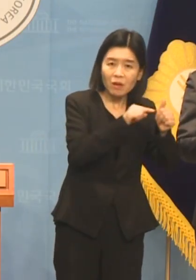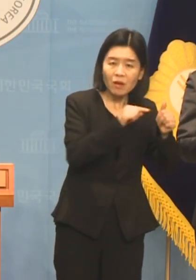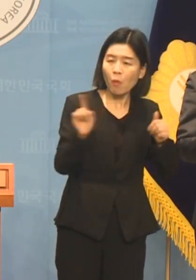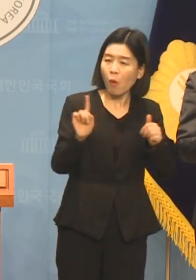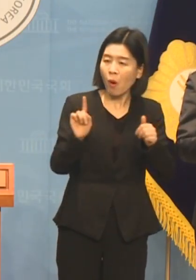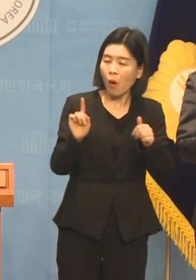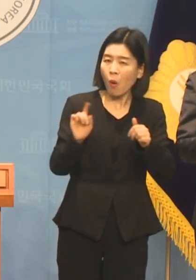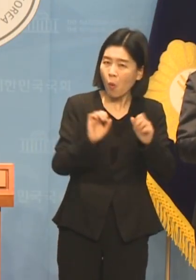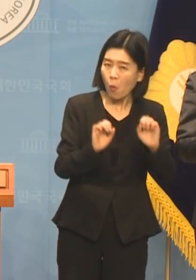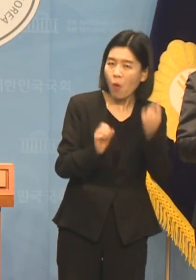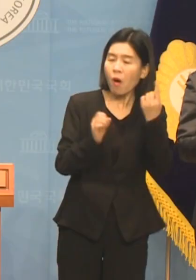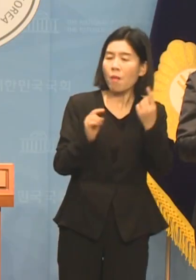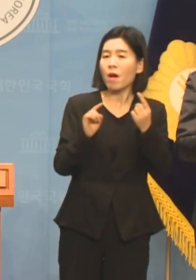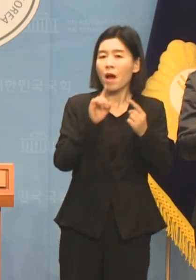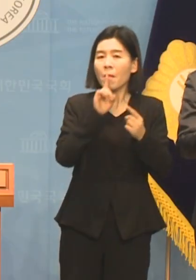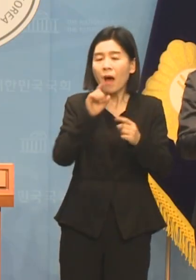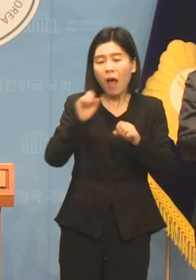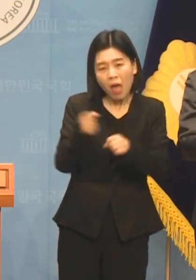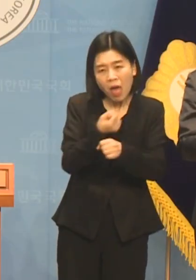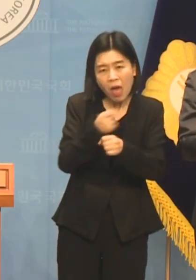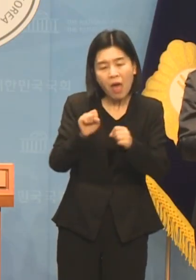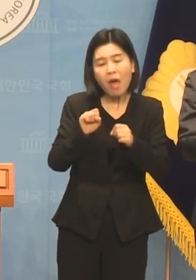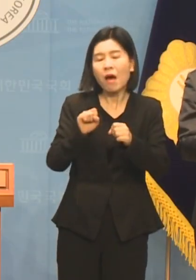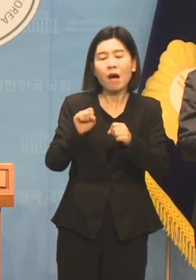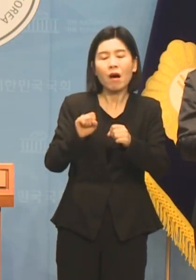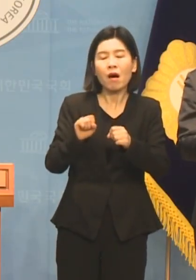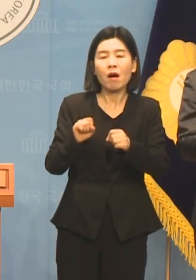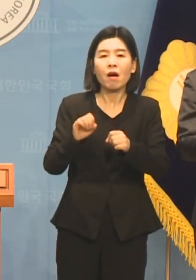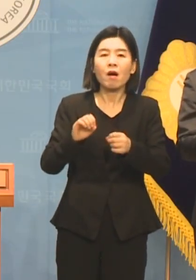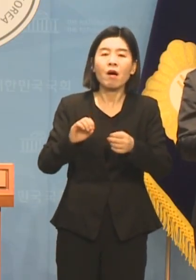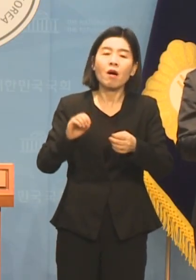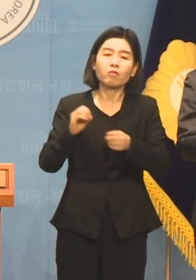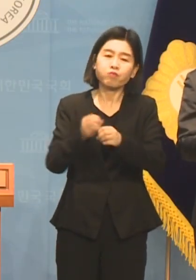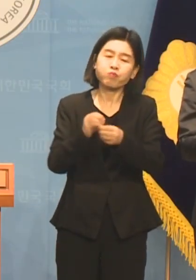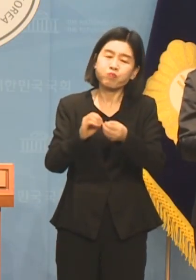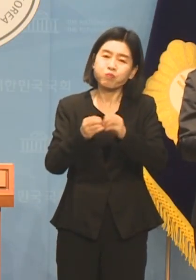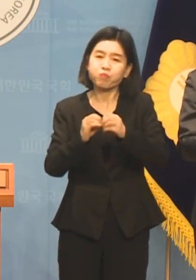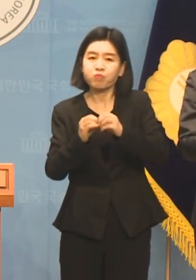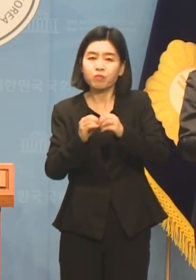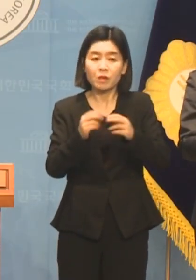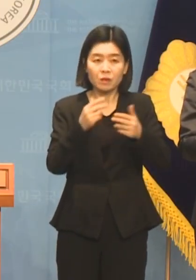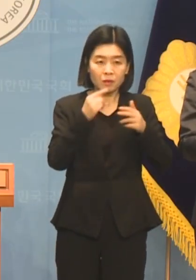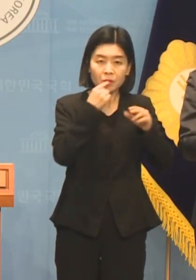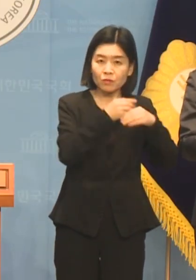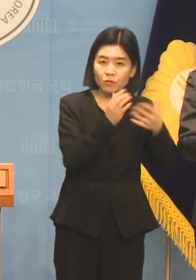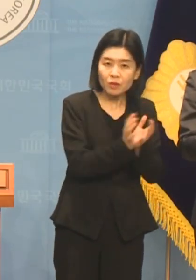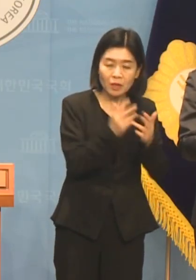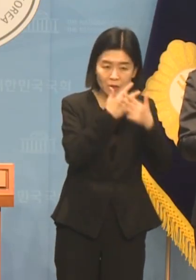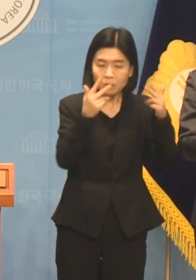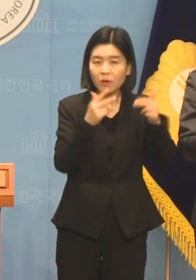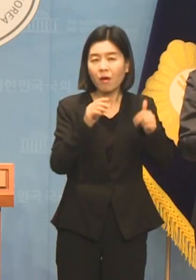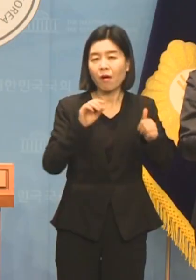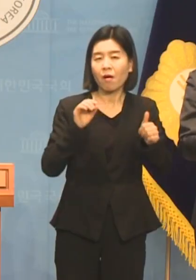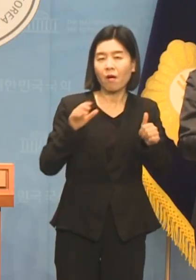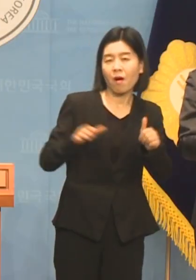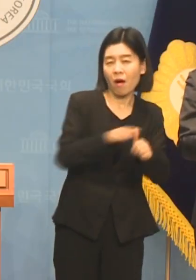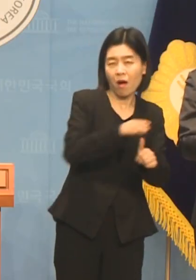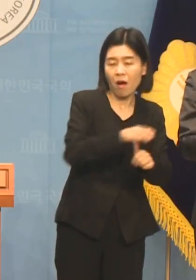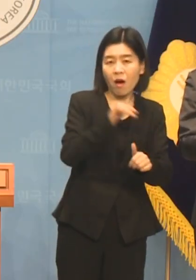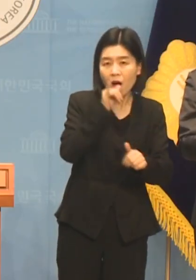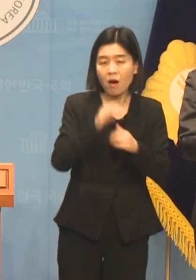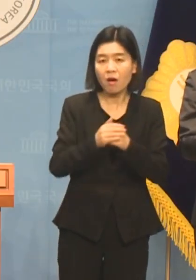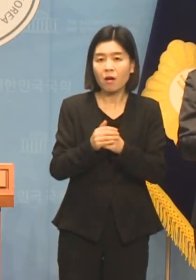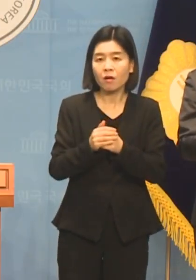등 극단적이고 황당한 음모론으로 민주당과 이재명 대표를 전방위적으로 공격하고 있습니다. 누군가의 죽음을